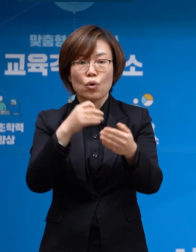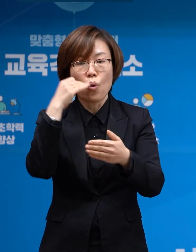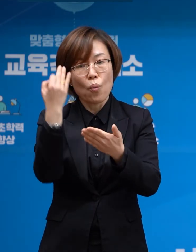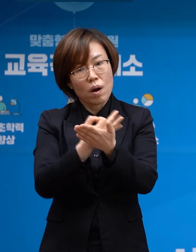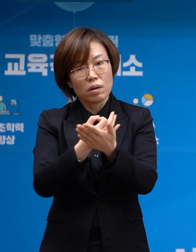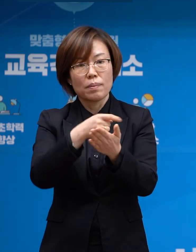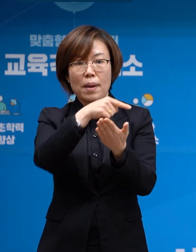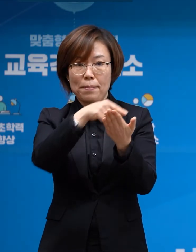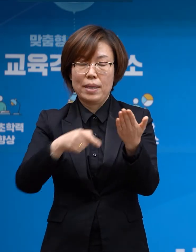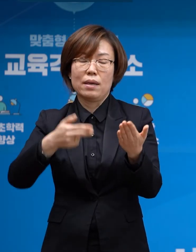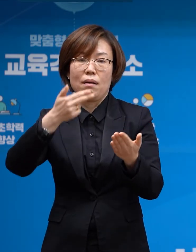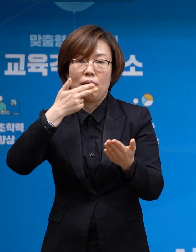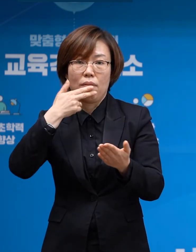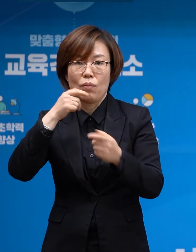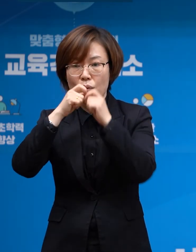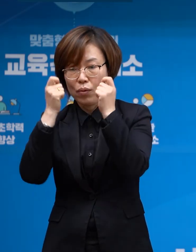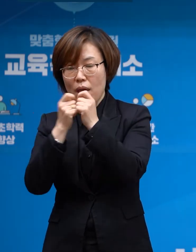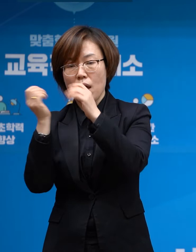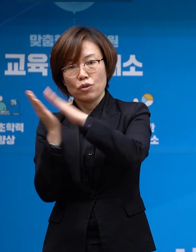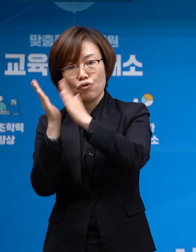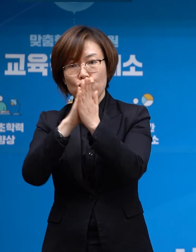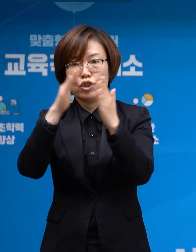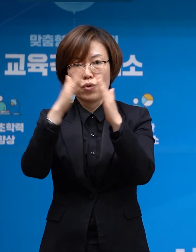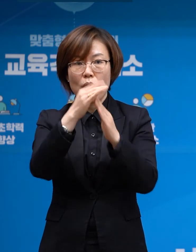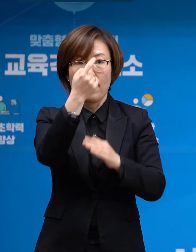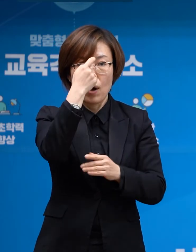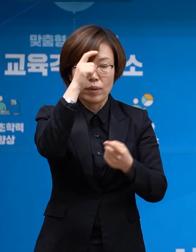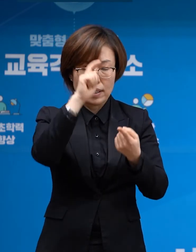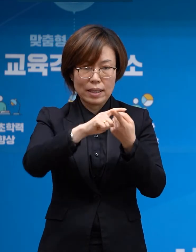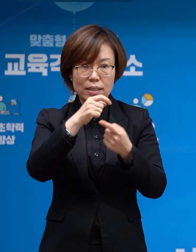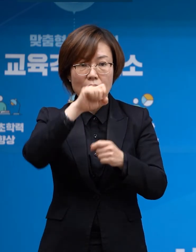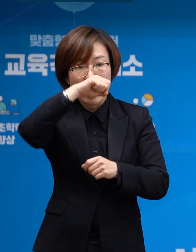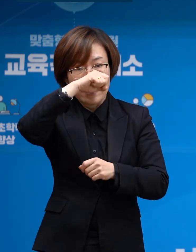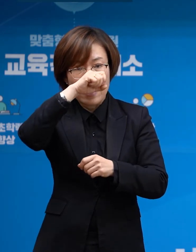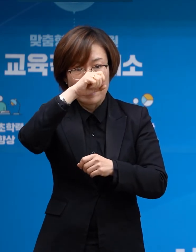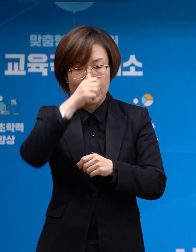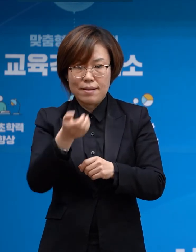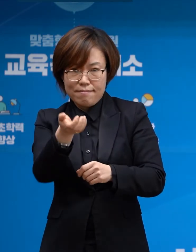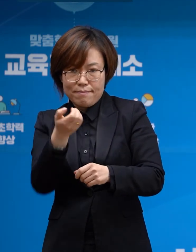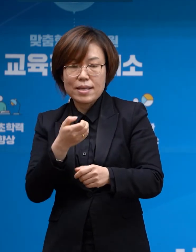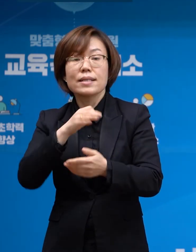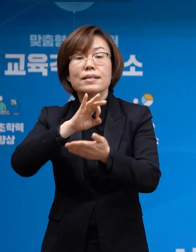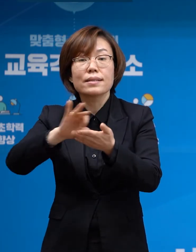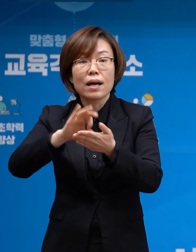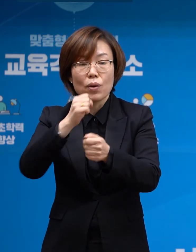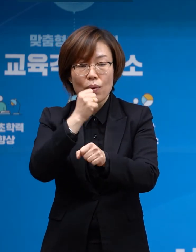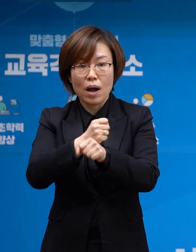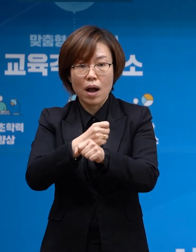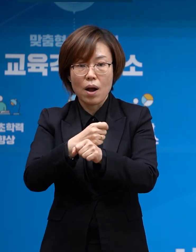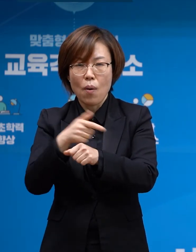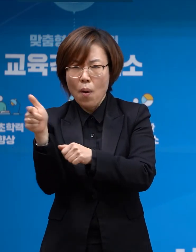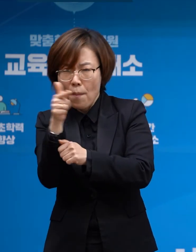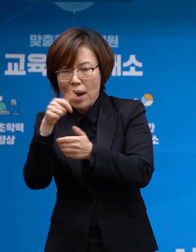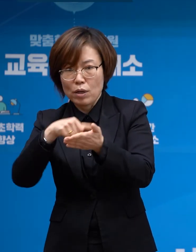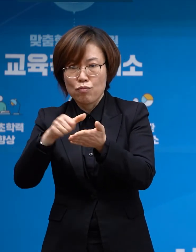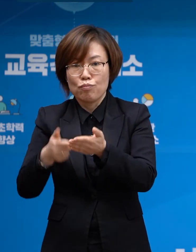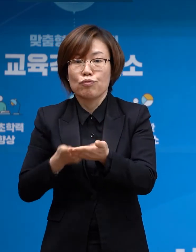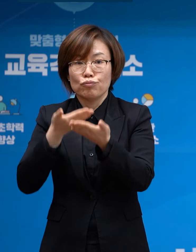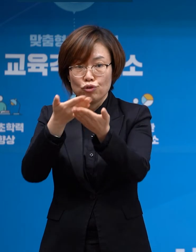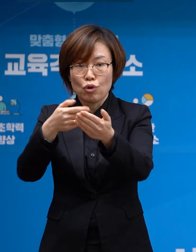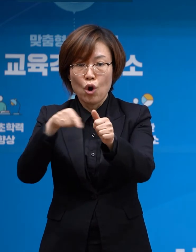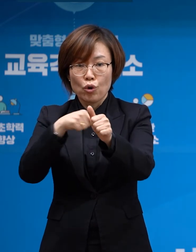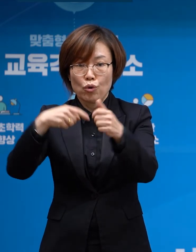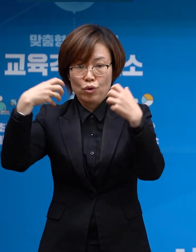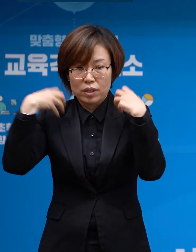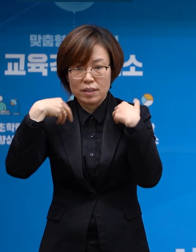막고 사립유치원과 학원에 대해서도 예산 조기 집행, 방역 물품 지원 등 교육청이 할